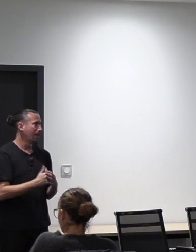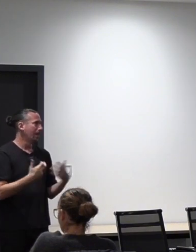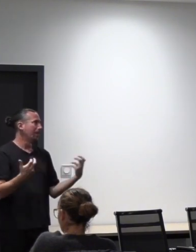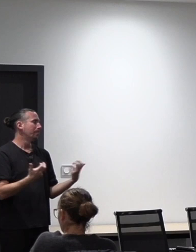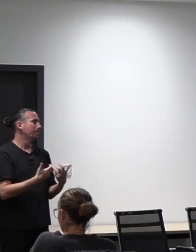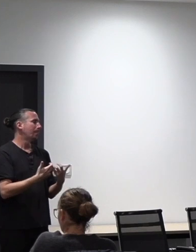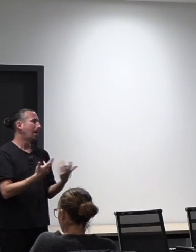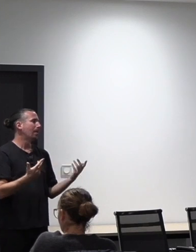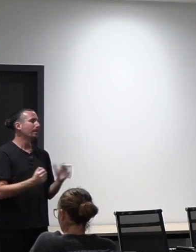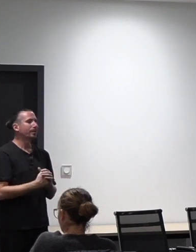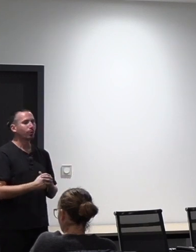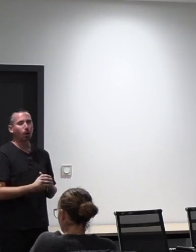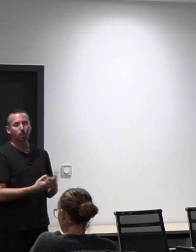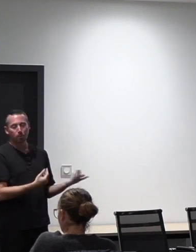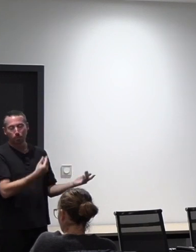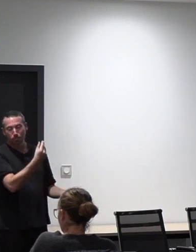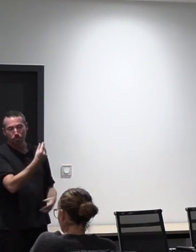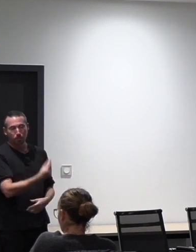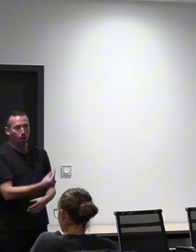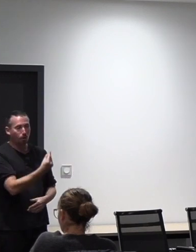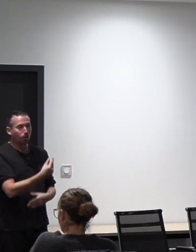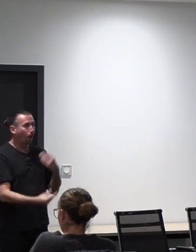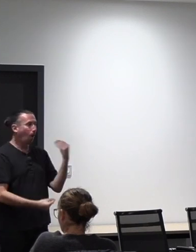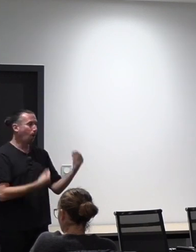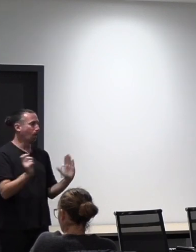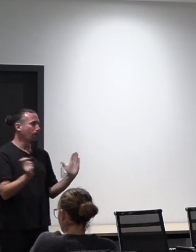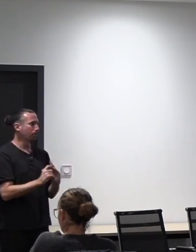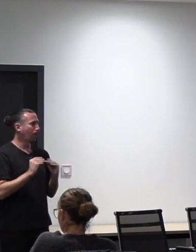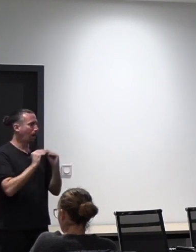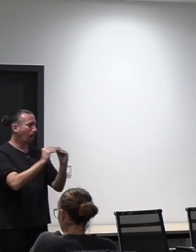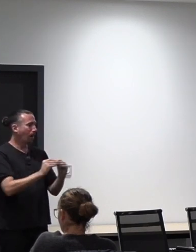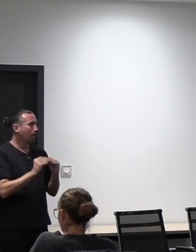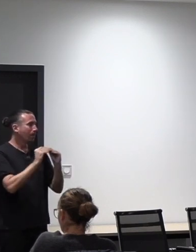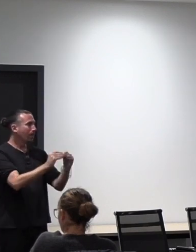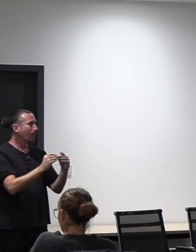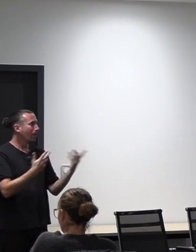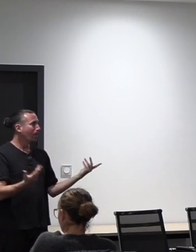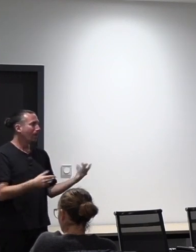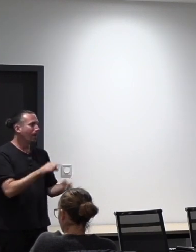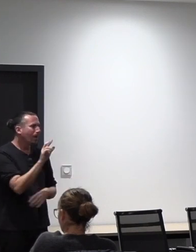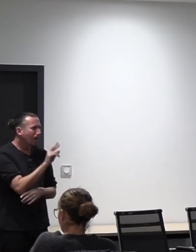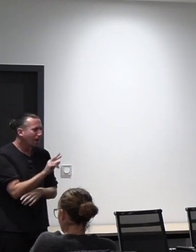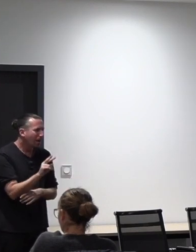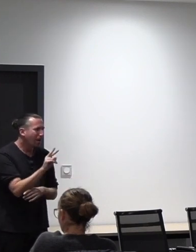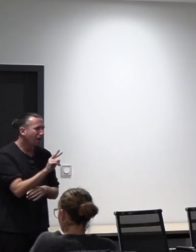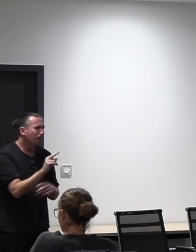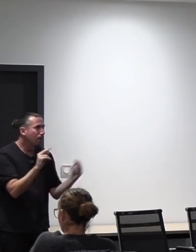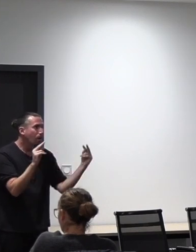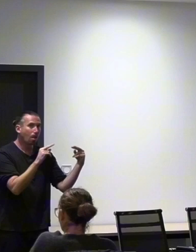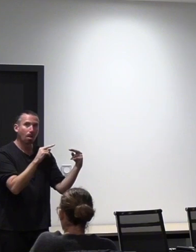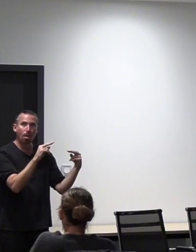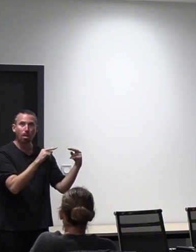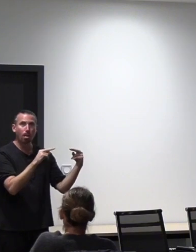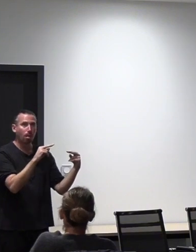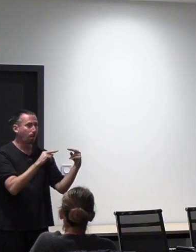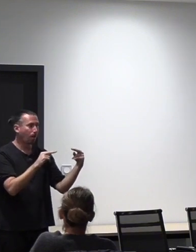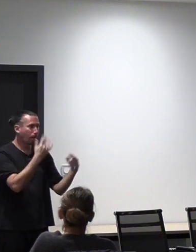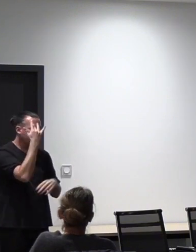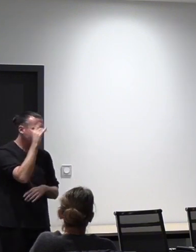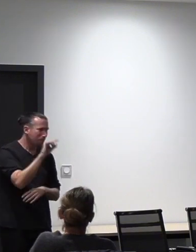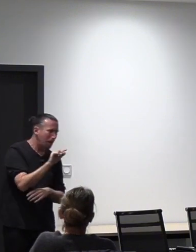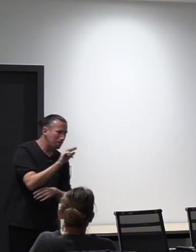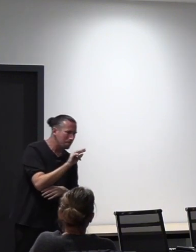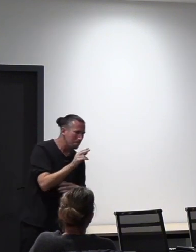ou que vous voyez vos enfants ou que vous les adorez, comment ils sont? Mais alors, on se regarde dans le blanc des yeux, on ne connaît même pas la couleur des